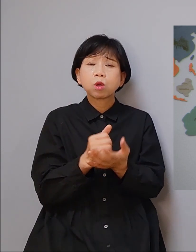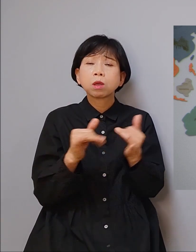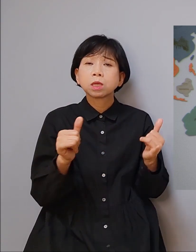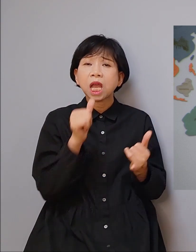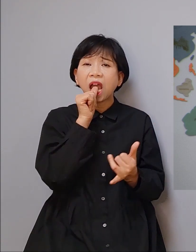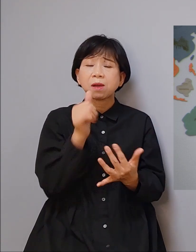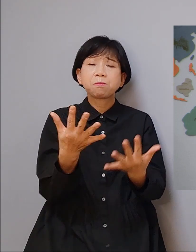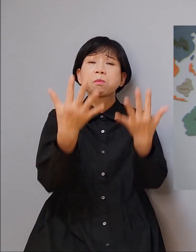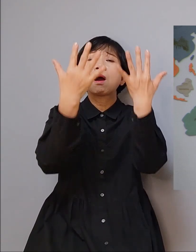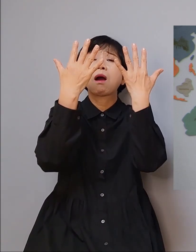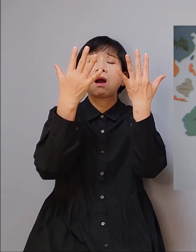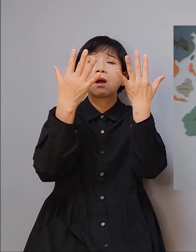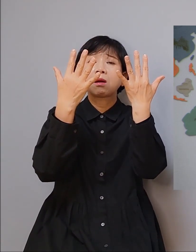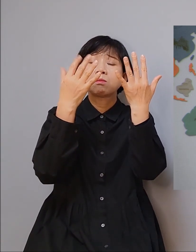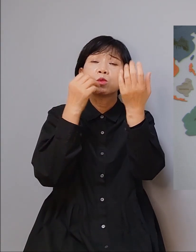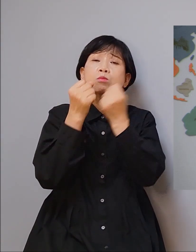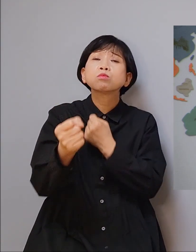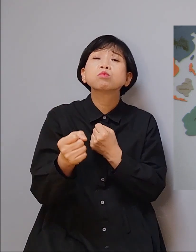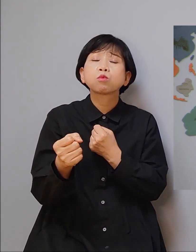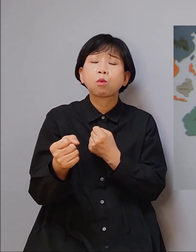주시기도 하시는 거죠.